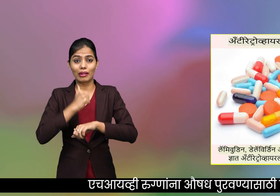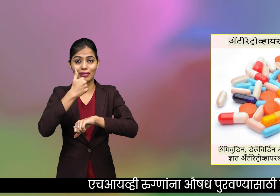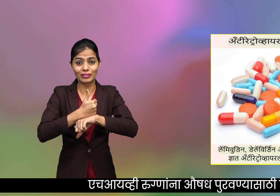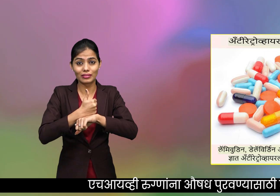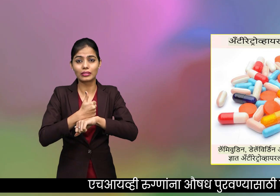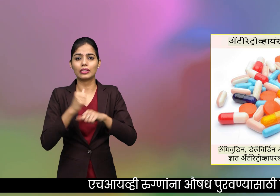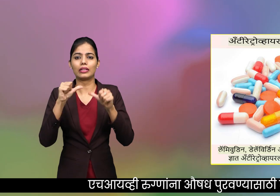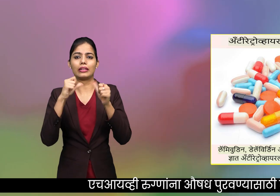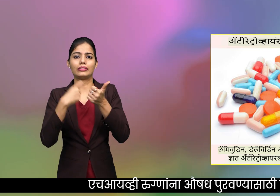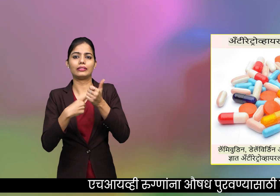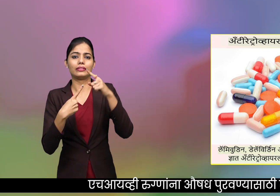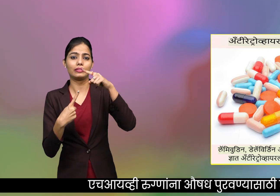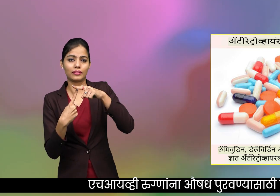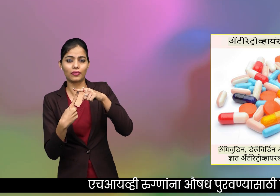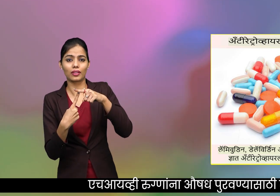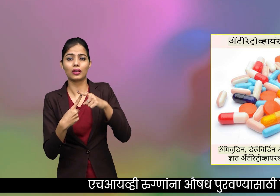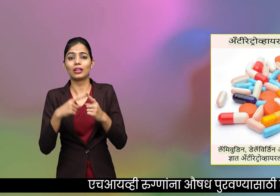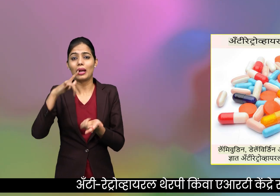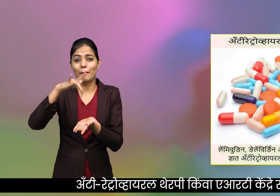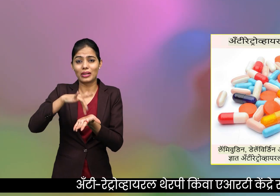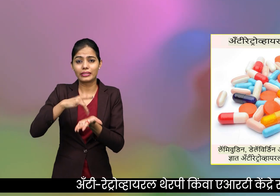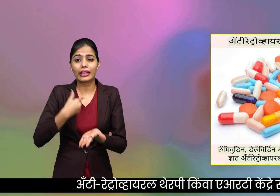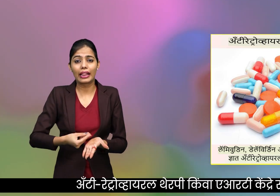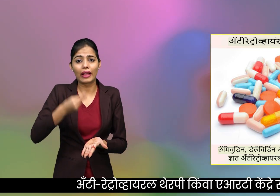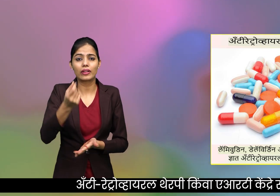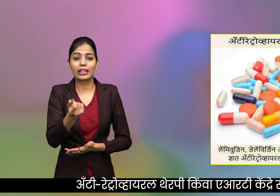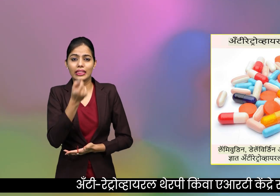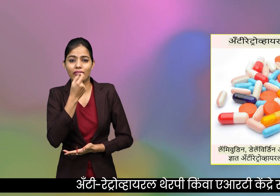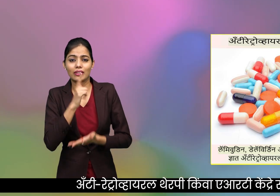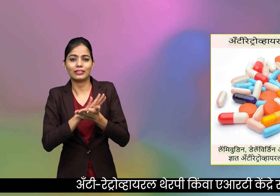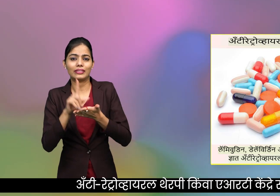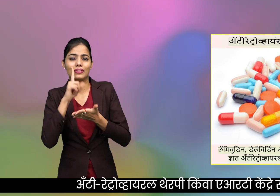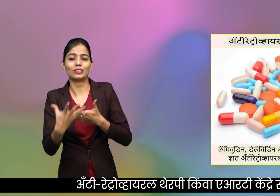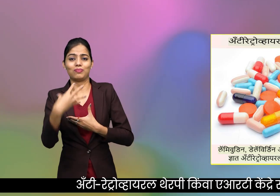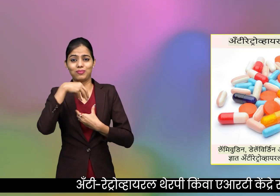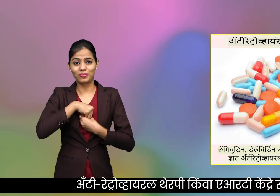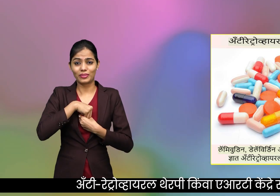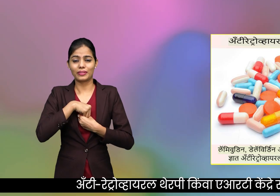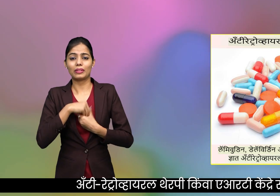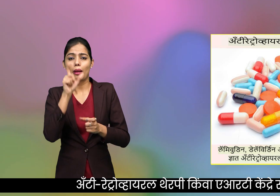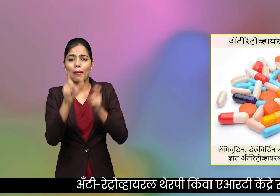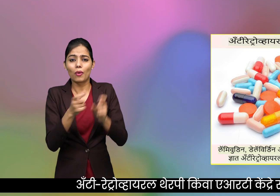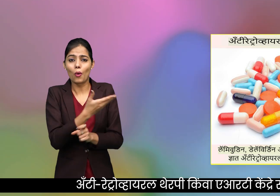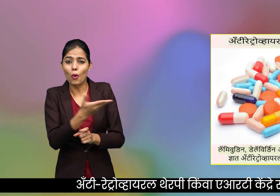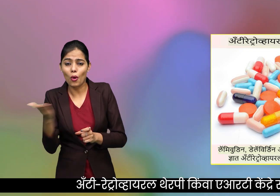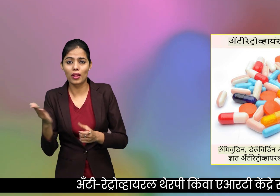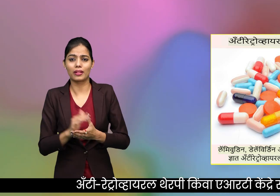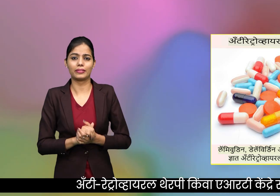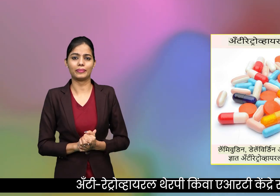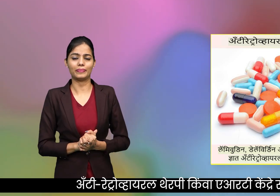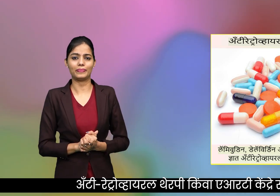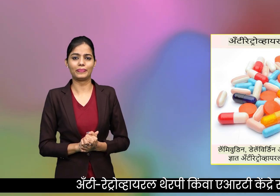HIV रुग्णांना औषध पुरवण्यासाठी सरकारने अँटी रेट्रोव्हायरल थेरपी किंवा